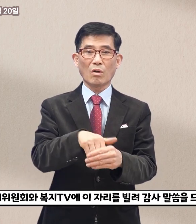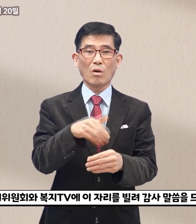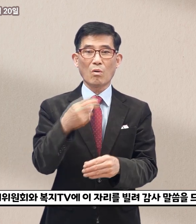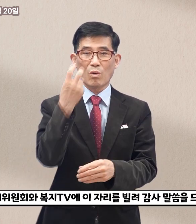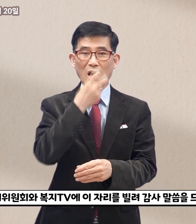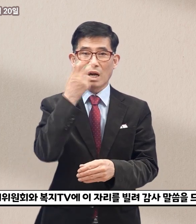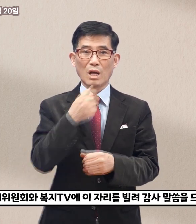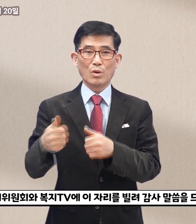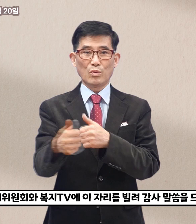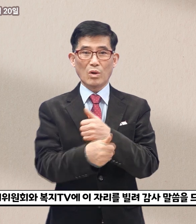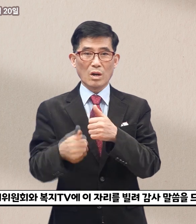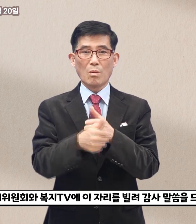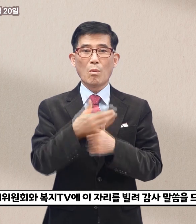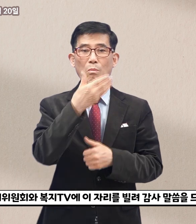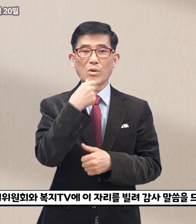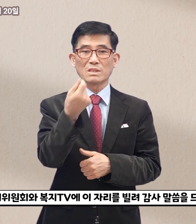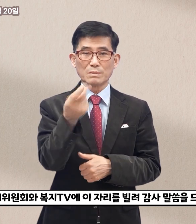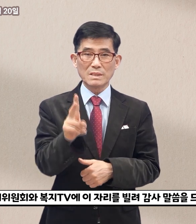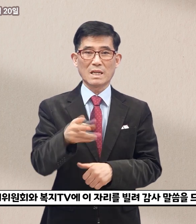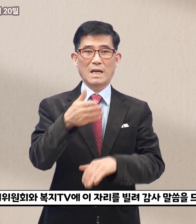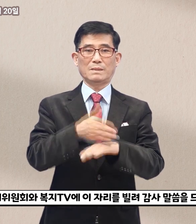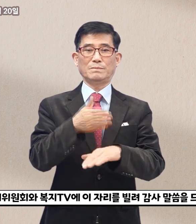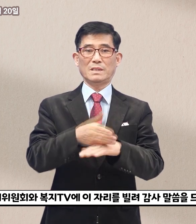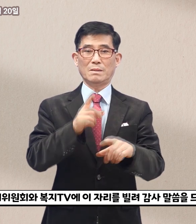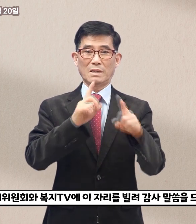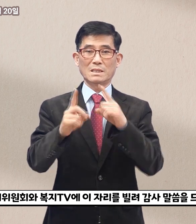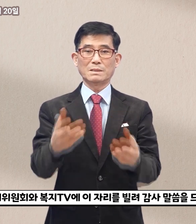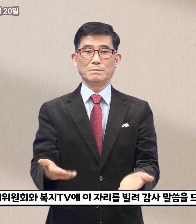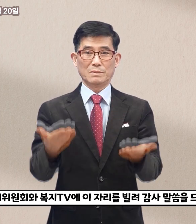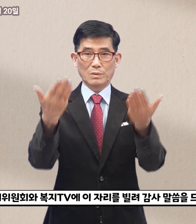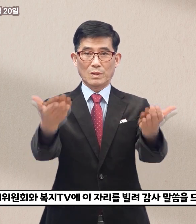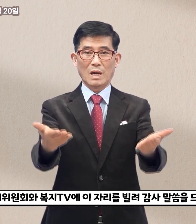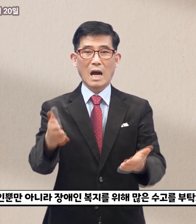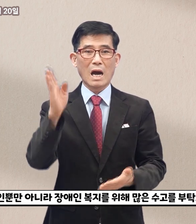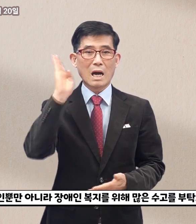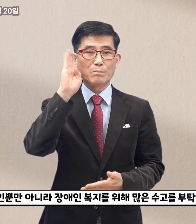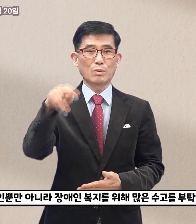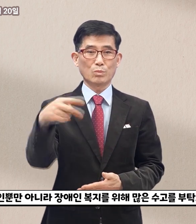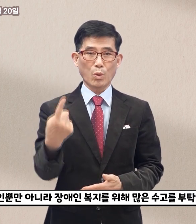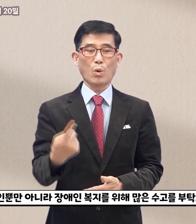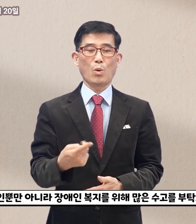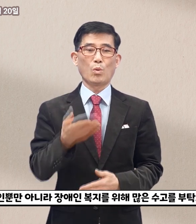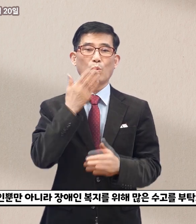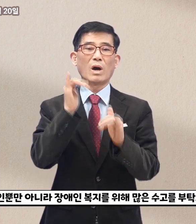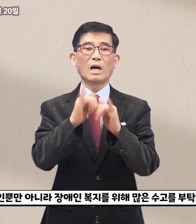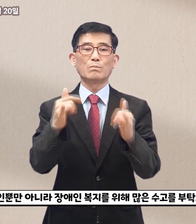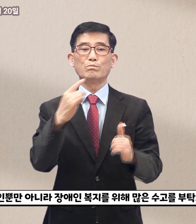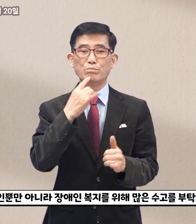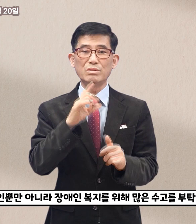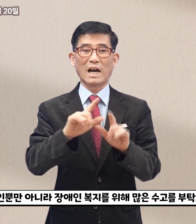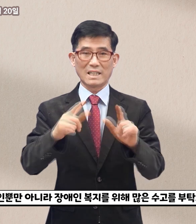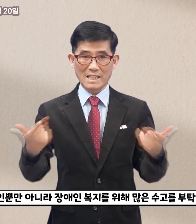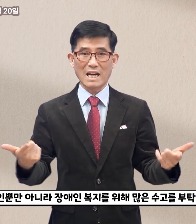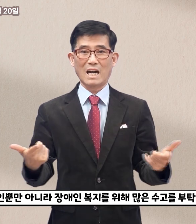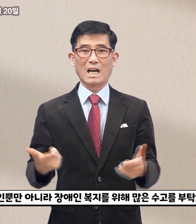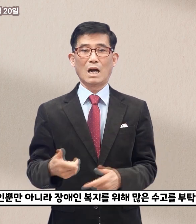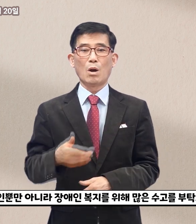선거관리위원회와 복지TV에 이 자리를 빌려 감사의 말씀을 드립니다. 앞으로도 농아인뿐만 아니라